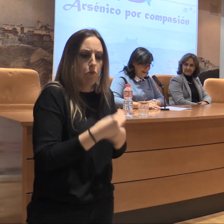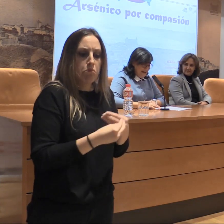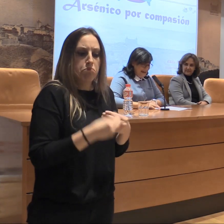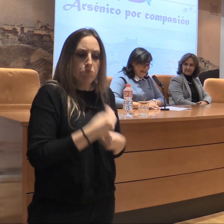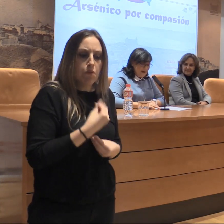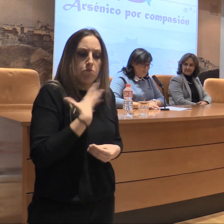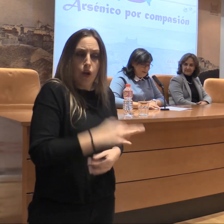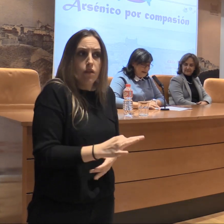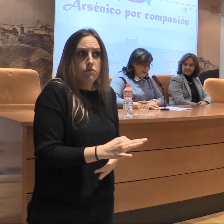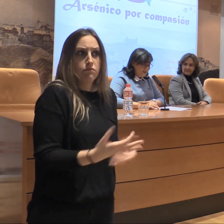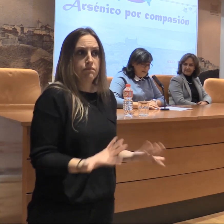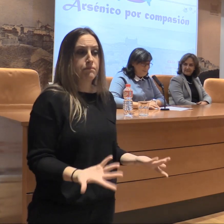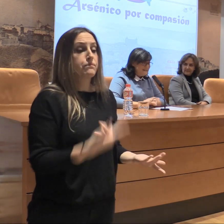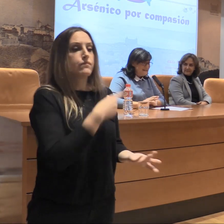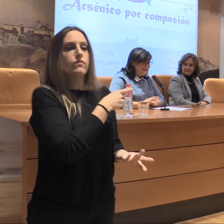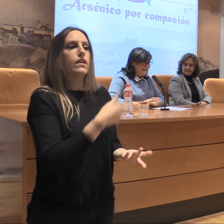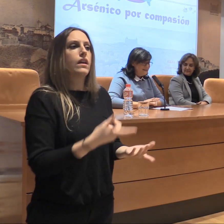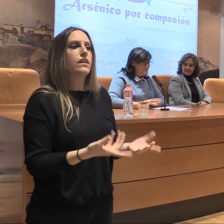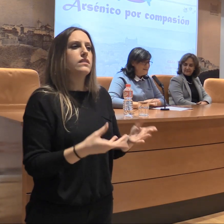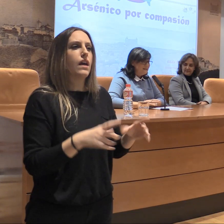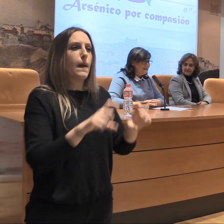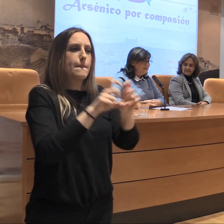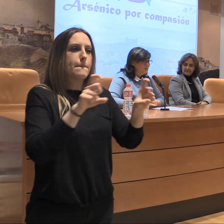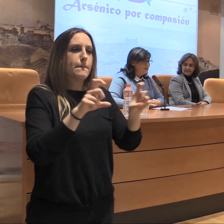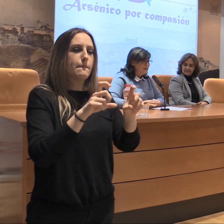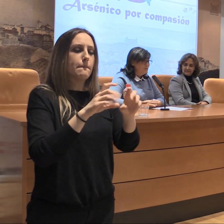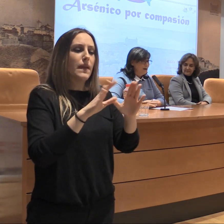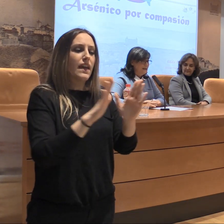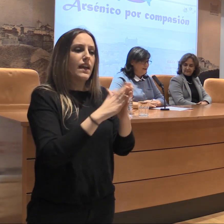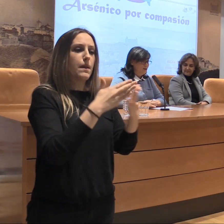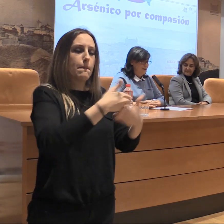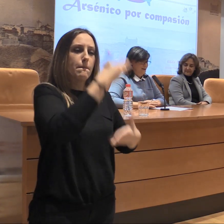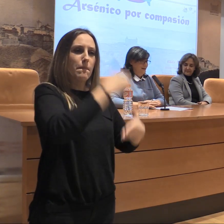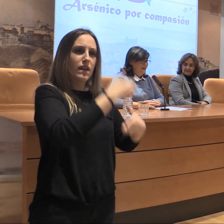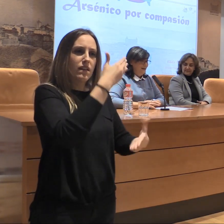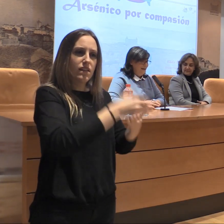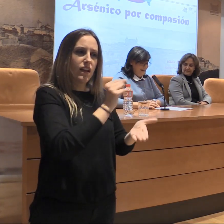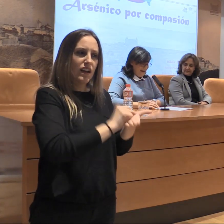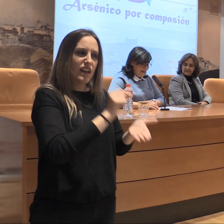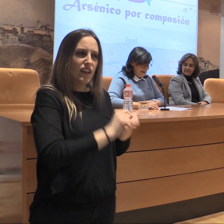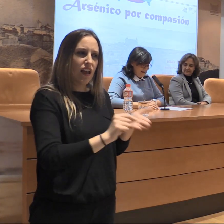nada. Ella ha publicado en prensa escrita más de 100 artículos de divulgación.